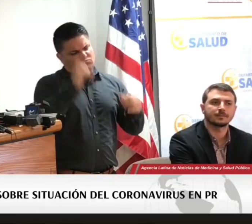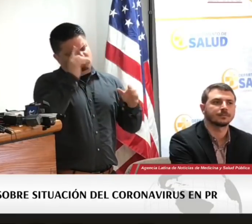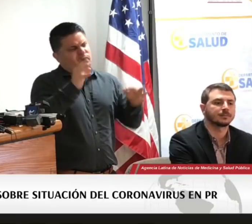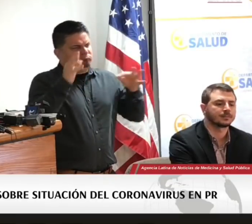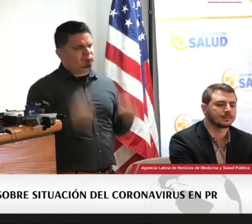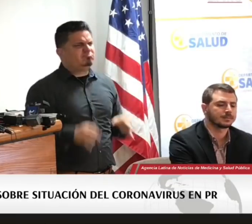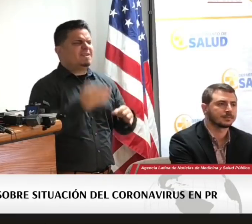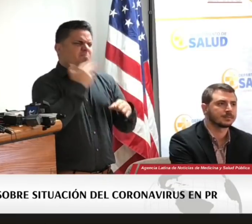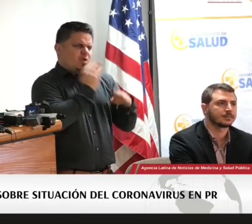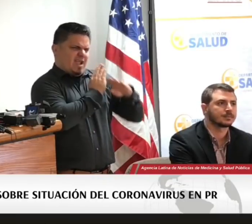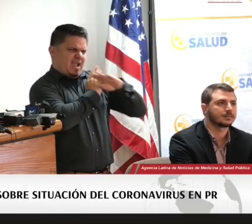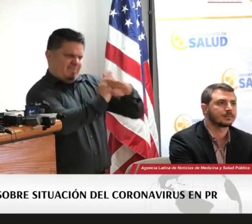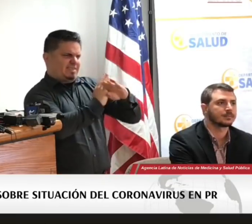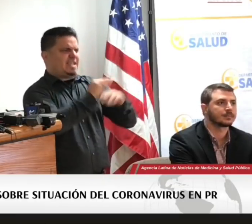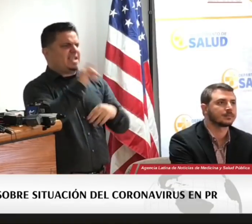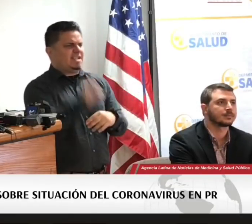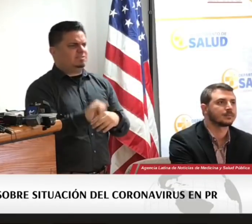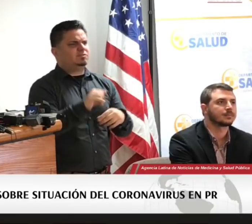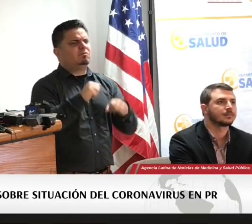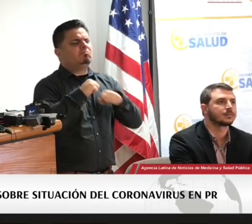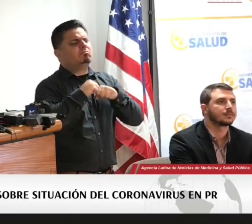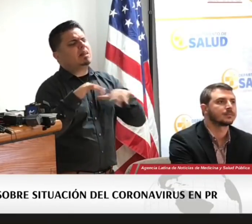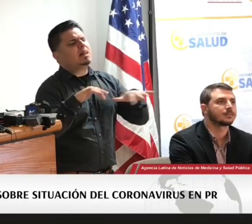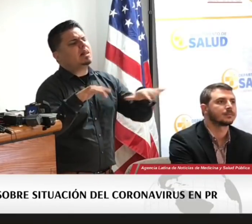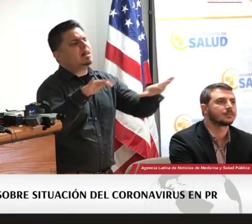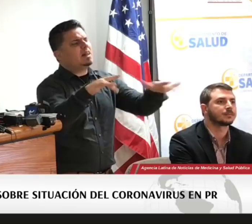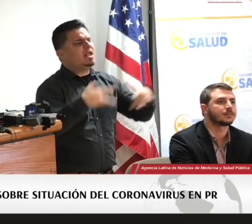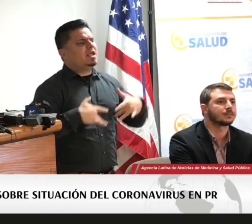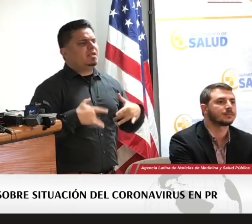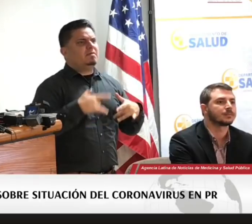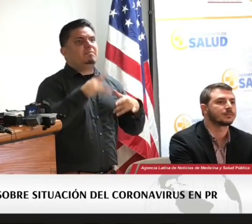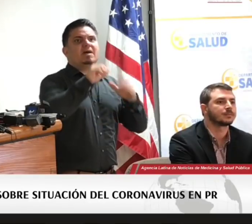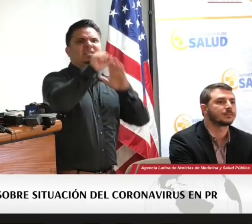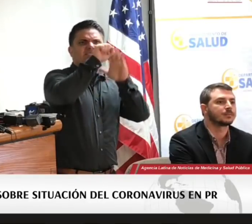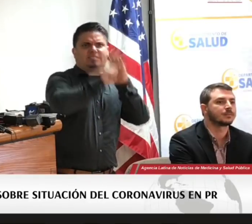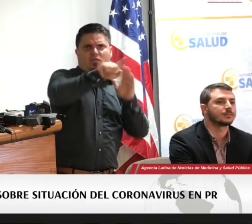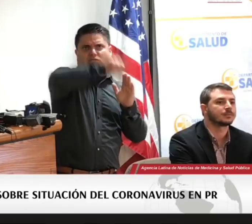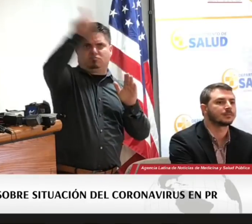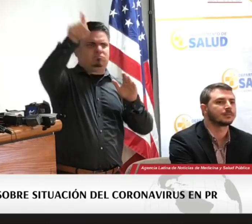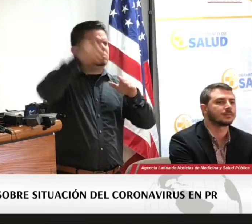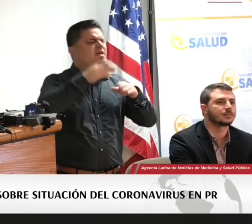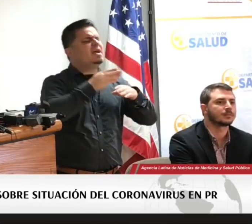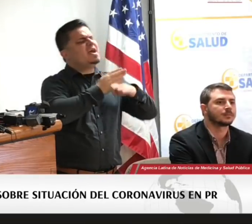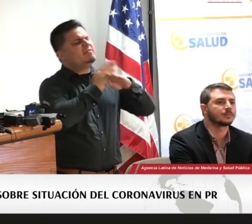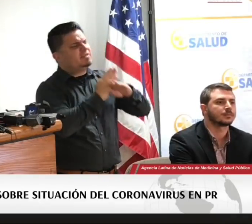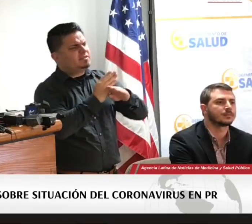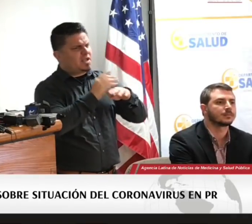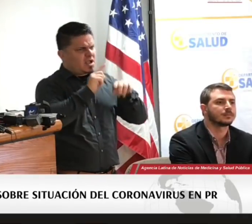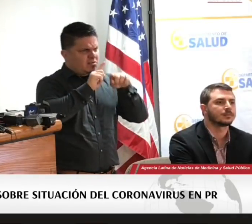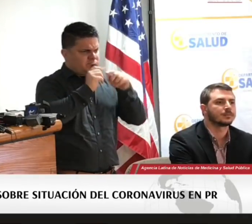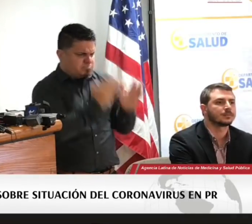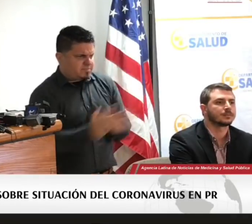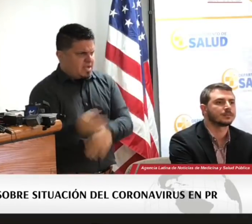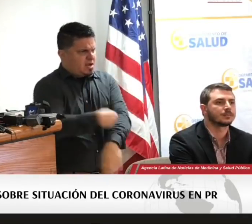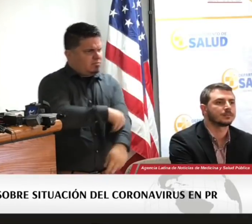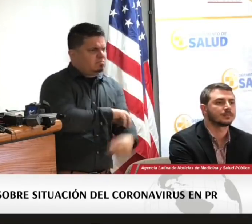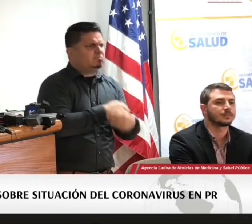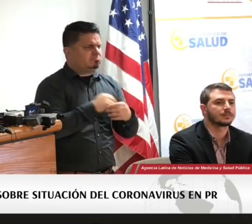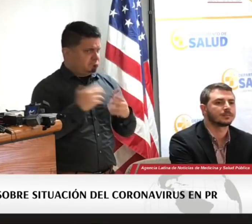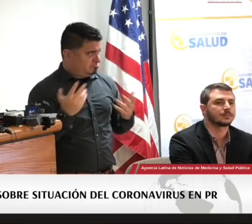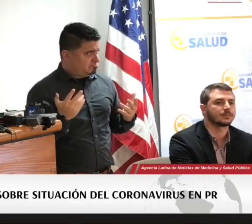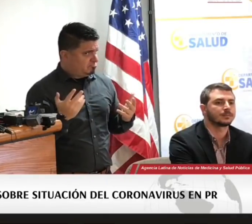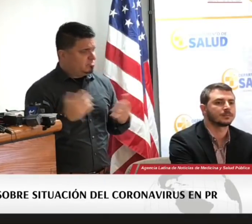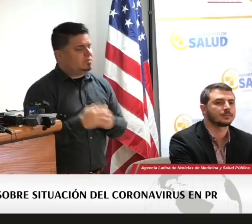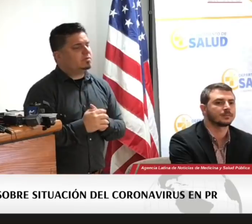condición, al igual que se ha hecho en distintos estados y países del mundo. ¿A qué me refiero? A que